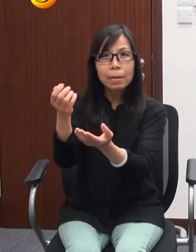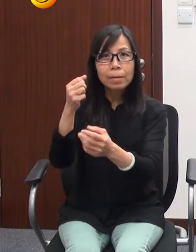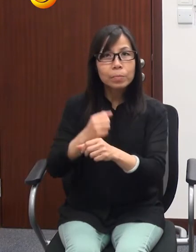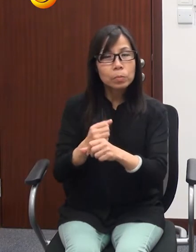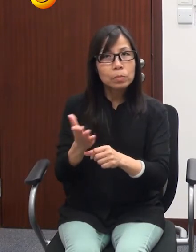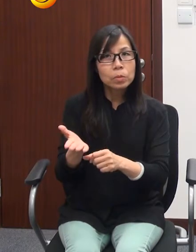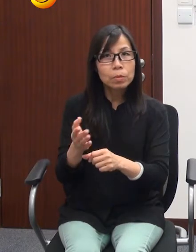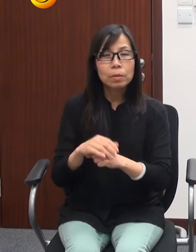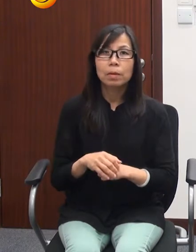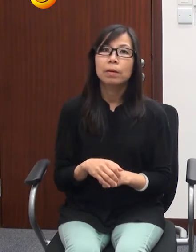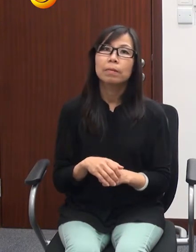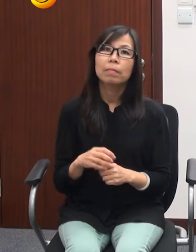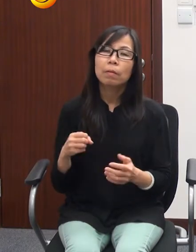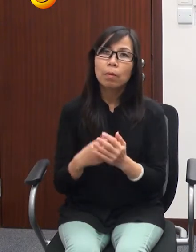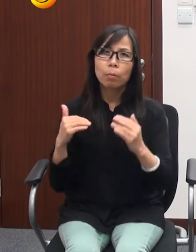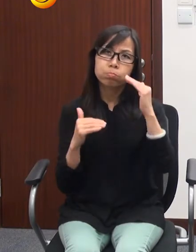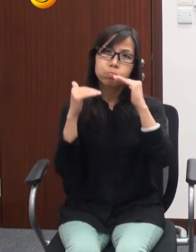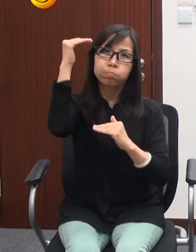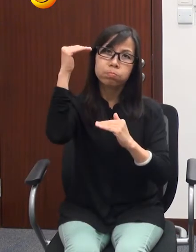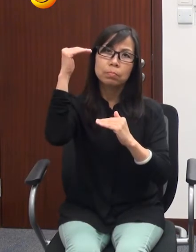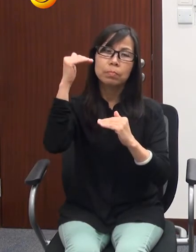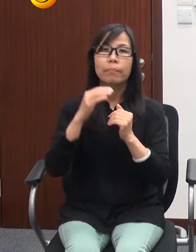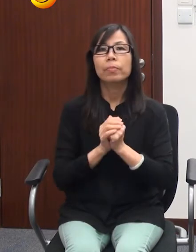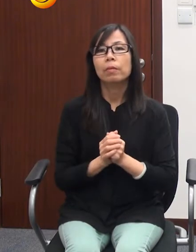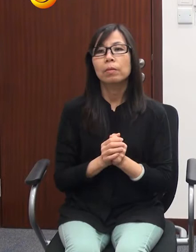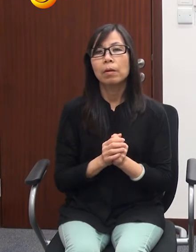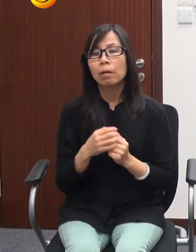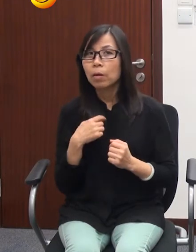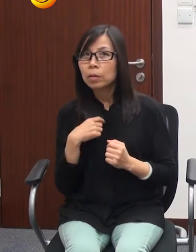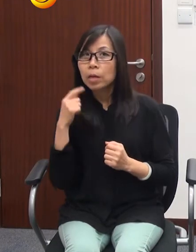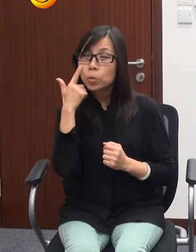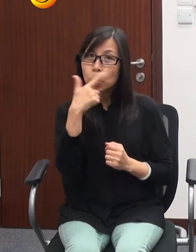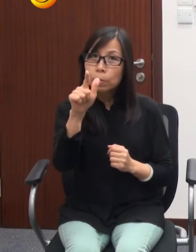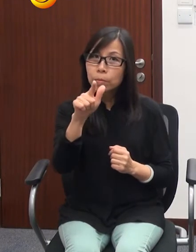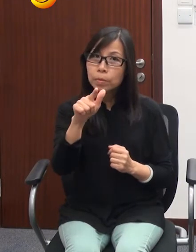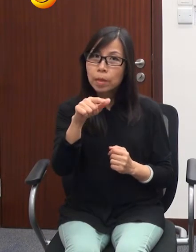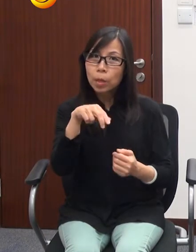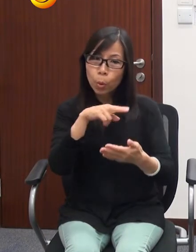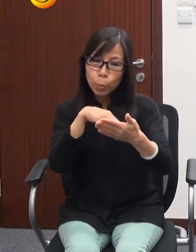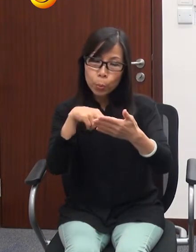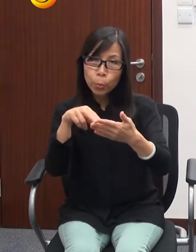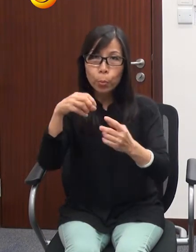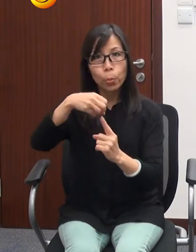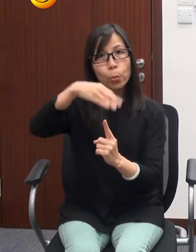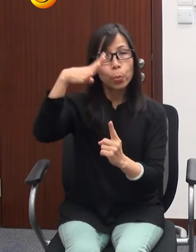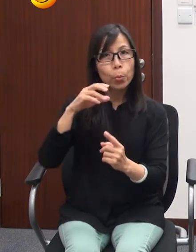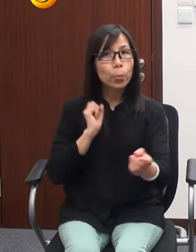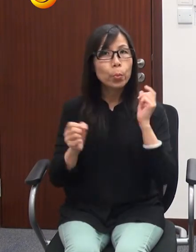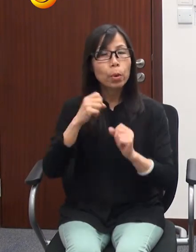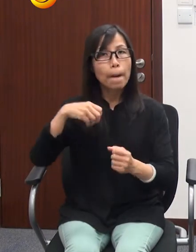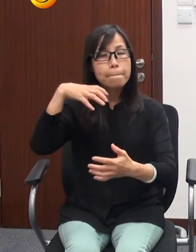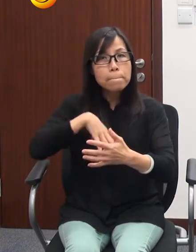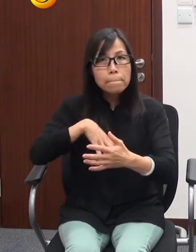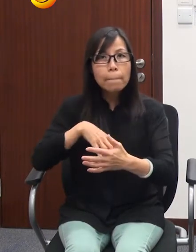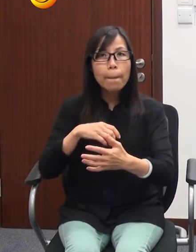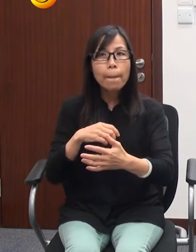嘅即係落差咯。 即係會唔會其實？我哋去重新評估雨傘運之後，唔同政治勢力本身嘅互動啊，佢自己本